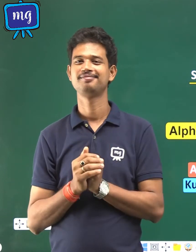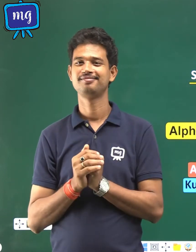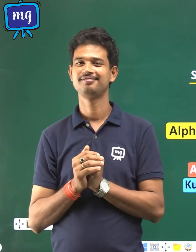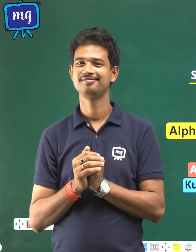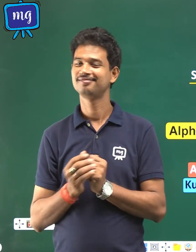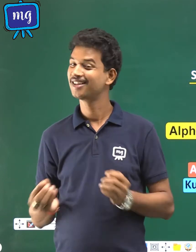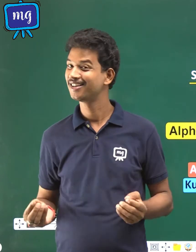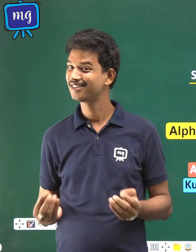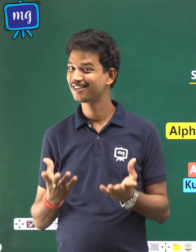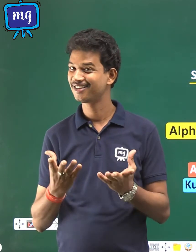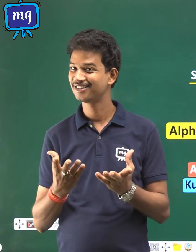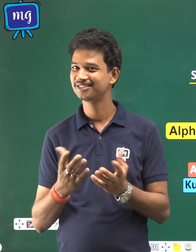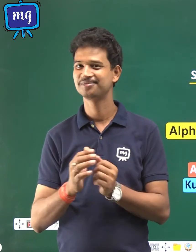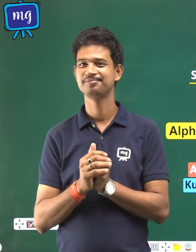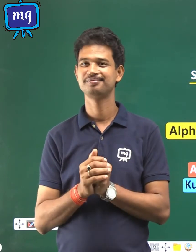शुरू करें.